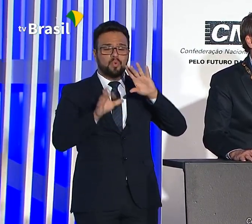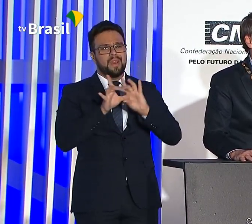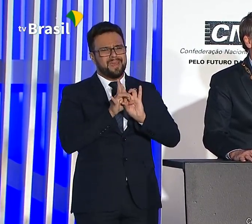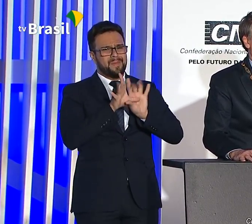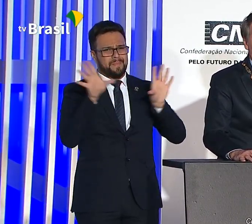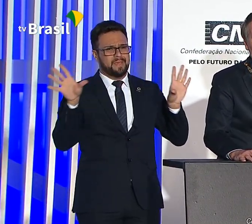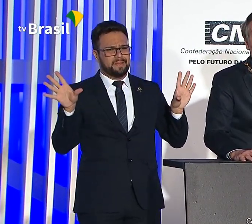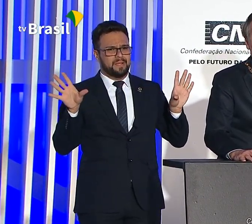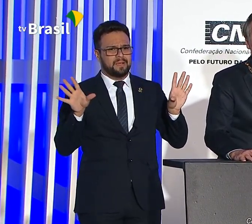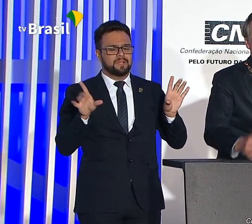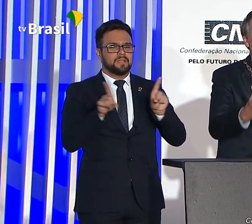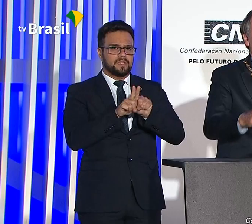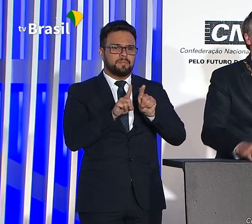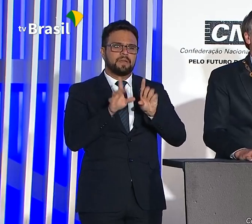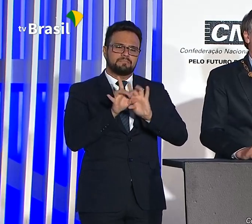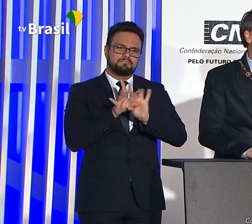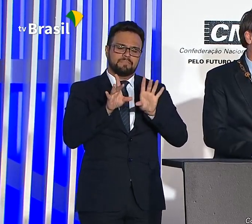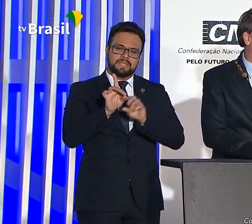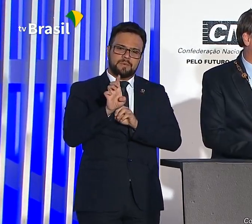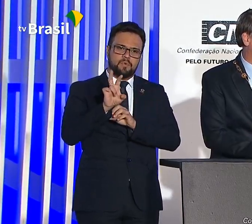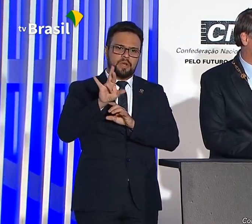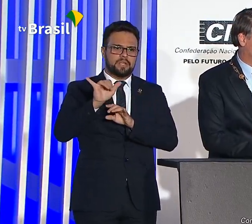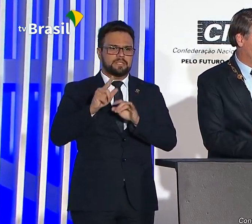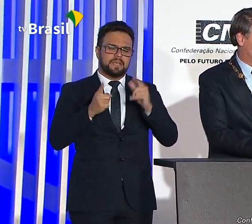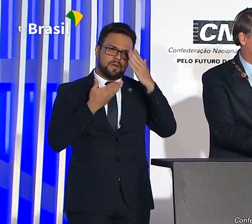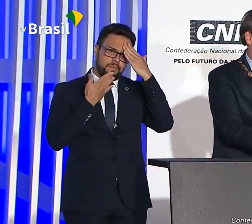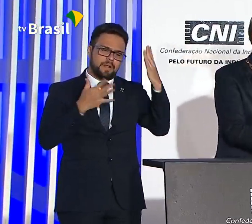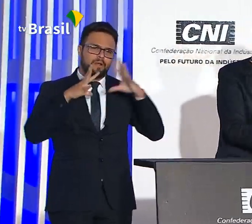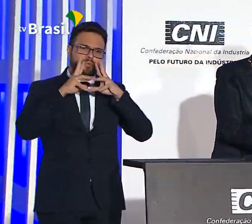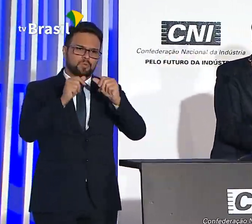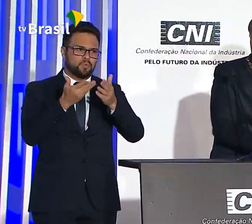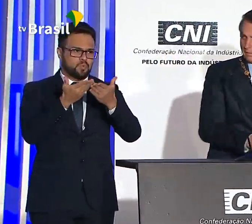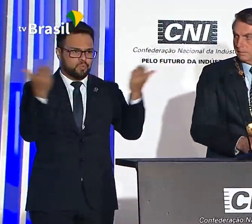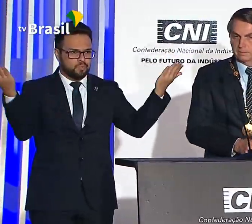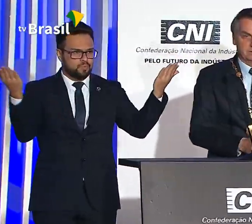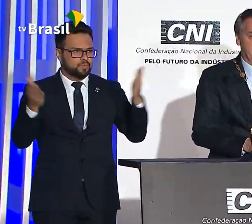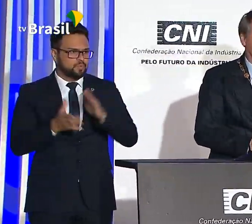e democracia muito obrigado a todos os senhores